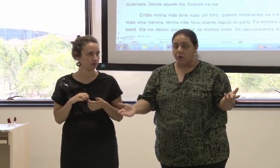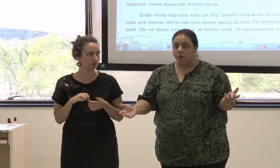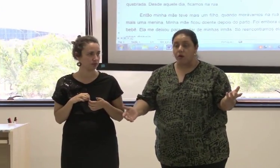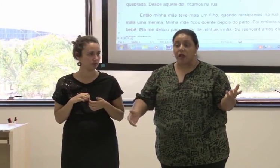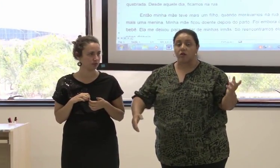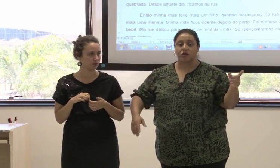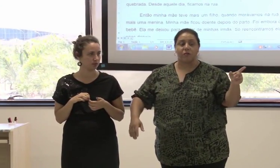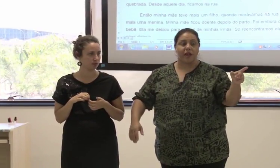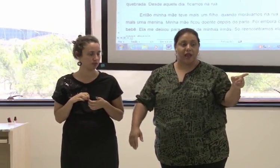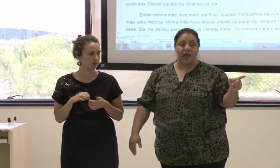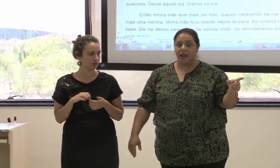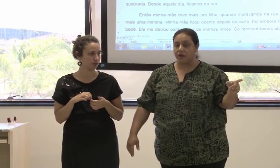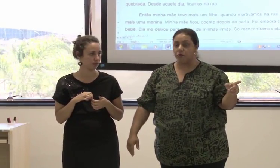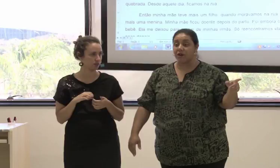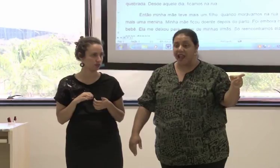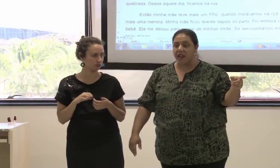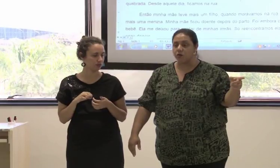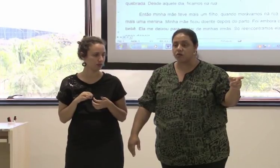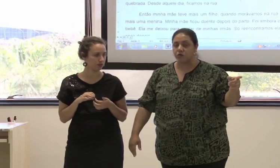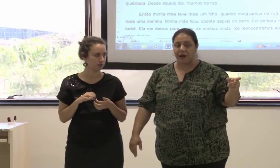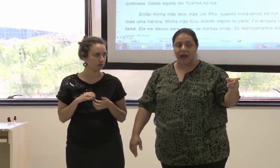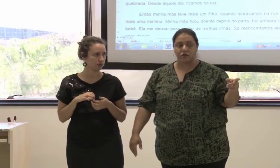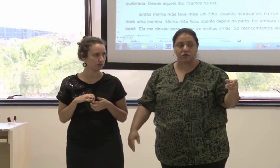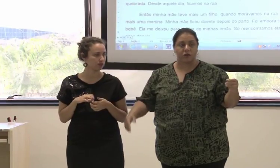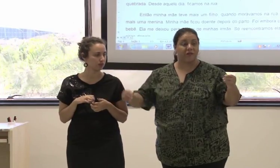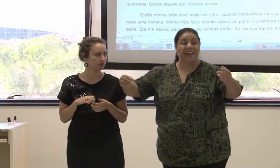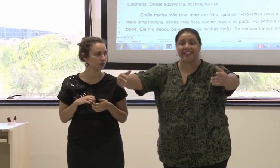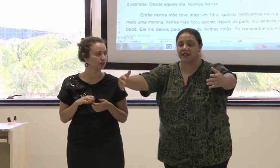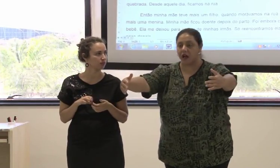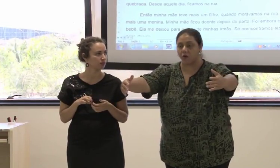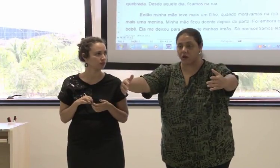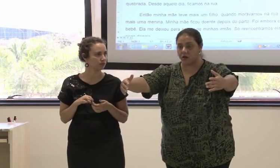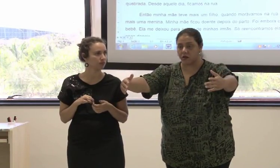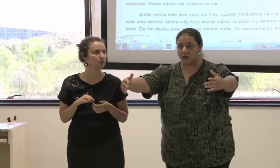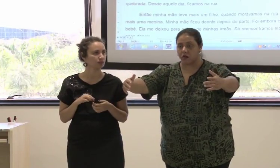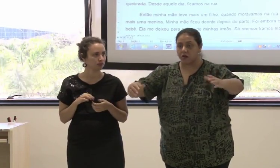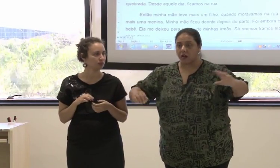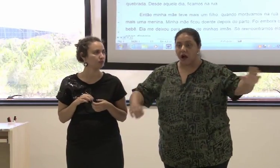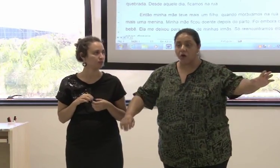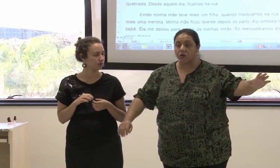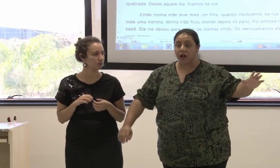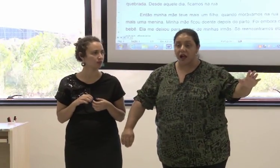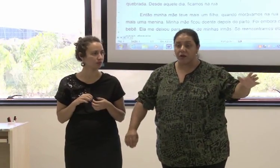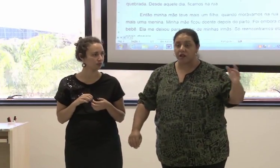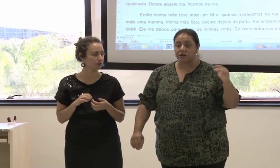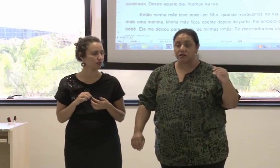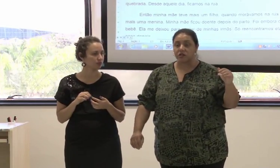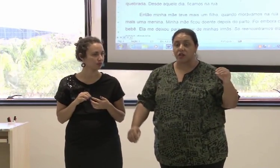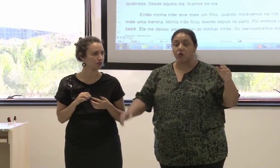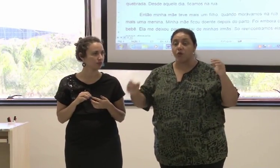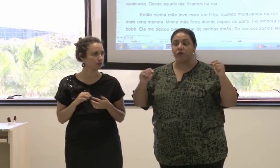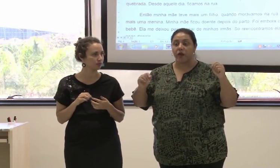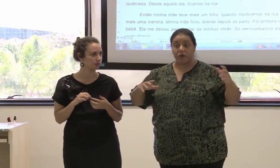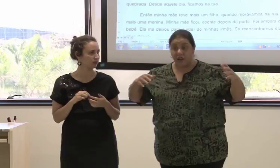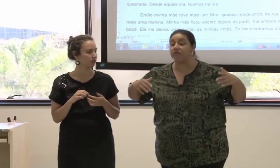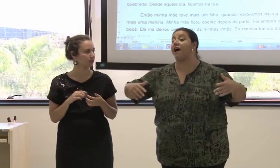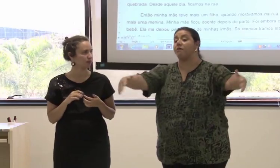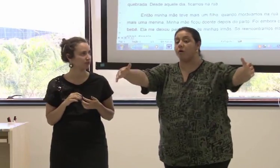Por que eu chamei ele? Porque ele usa o braço dessa largura. Ao contrário, ele às vezes a gente tem que conter, porque ele vai embora